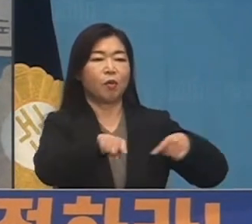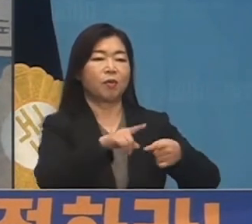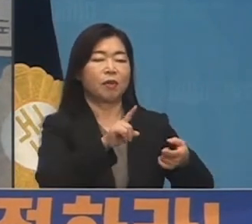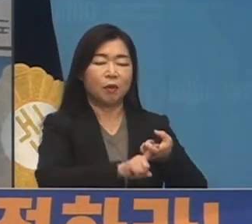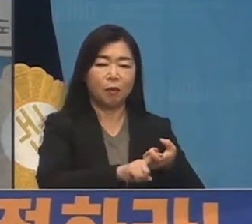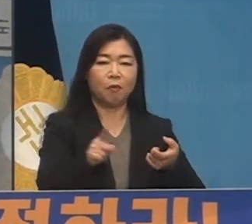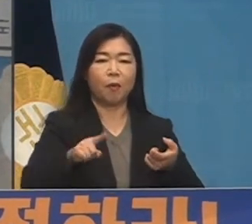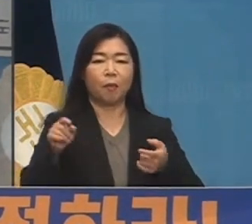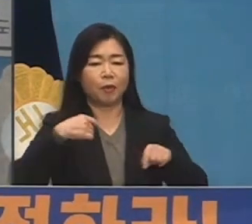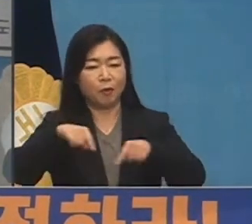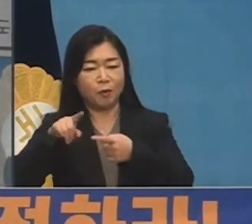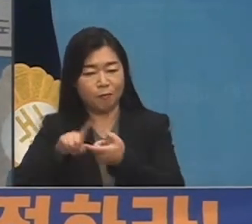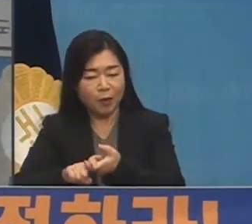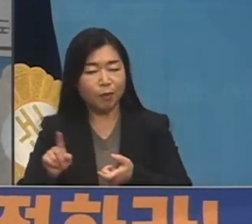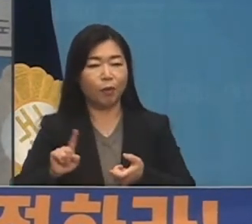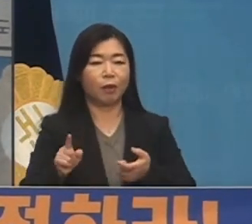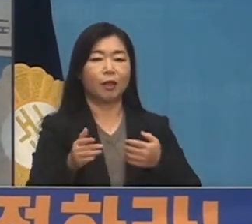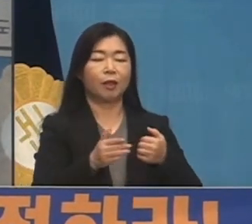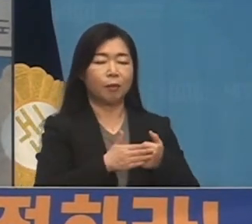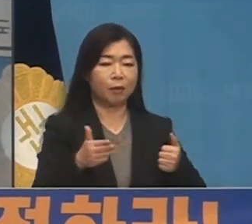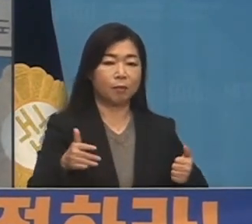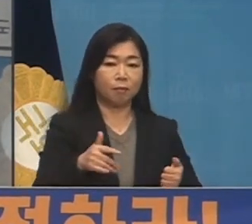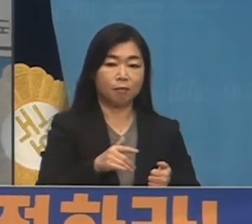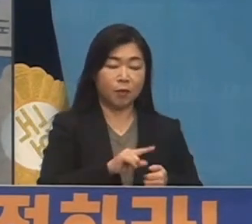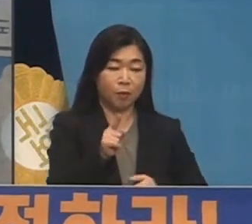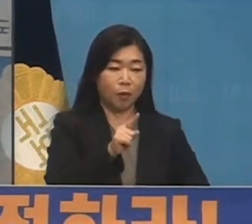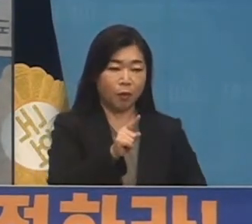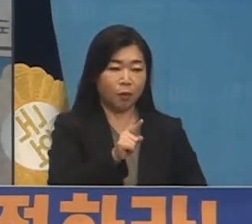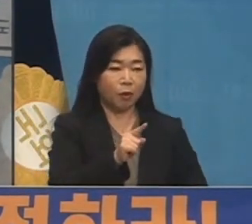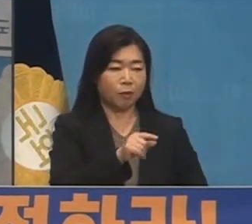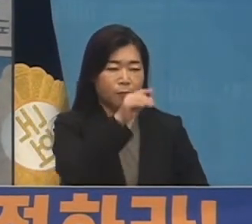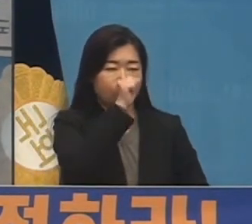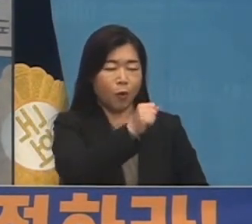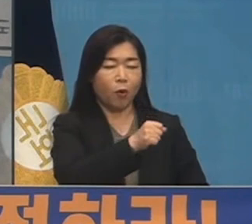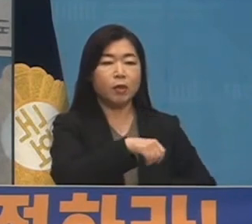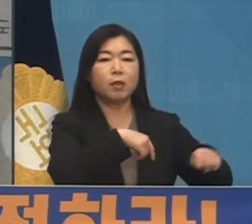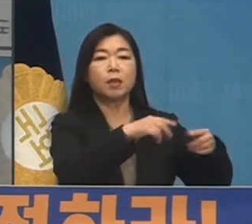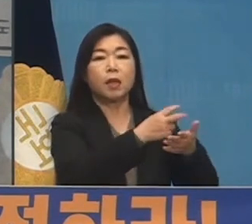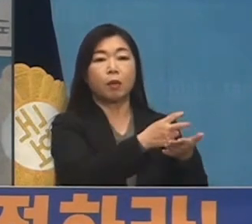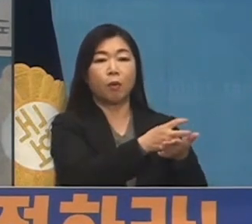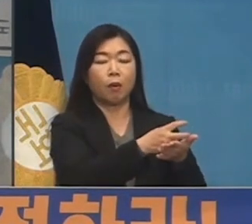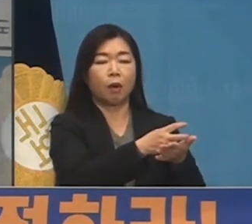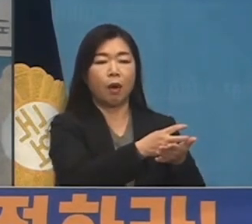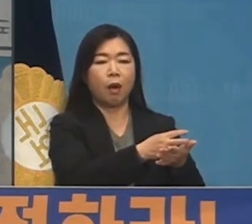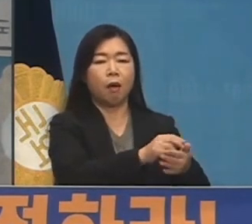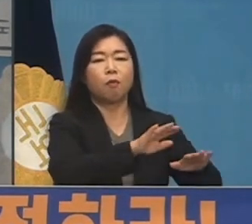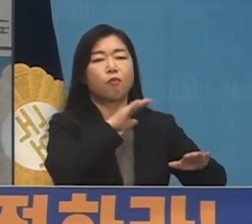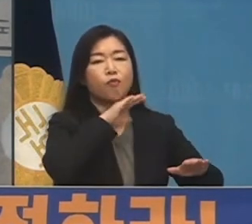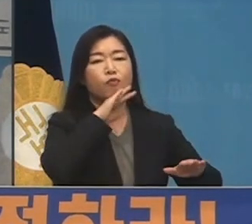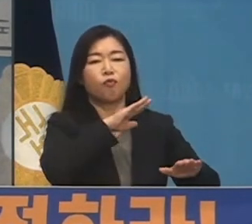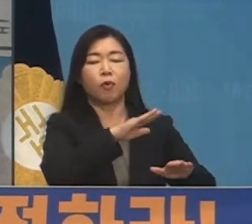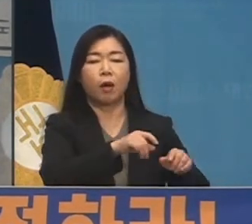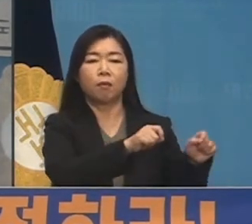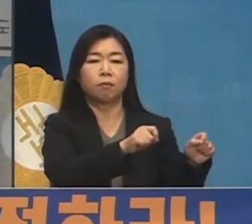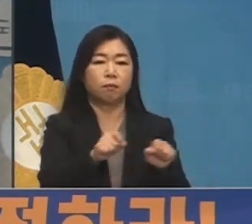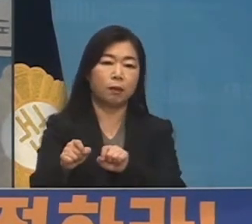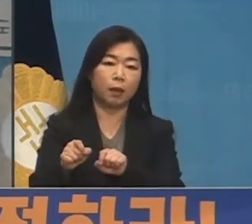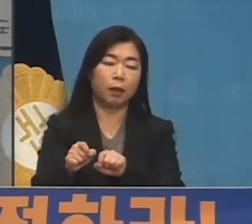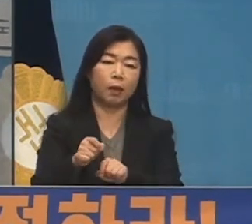타산에 매몰되어서 이러한 시대적 흐름에 역행하고 있는 현실이 한탄스러울